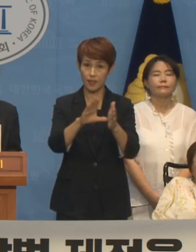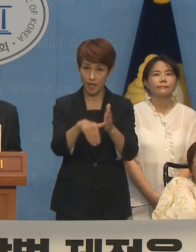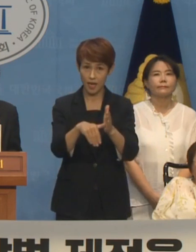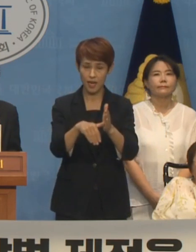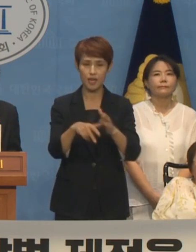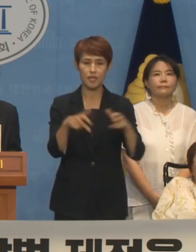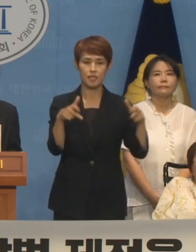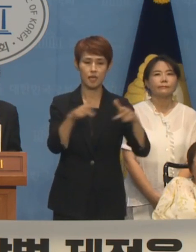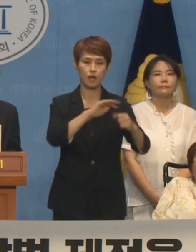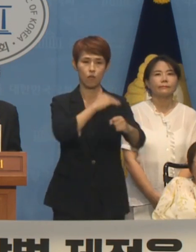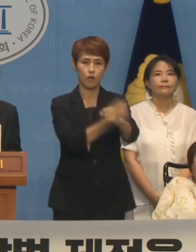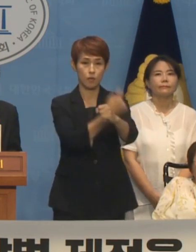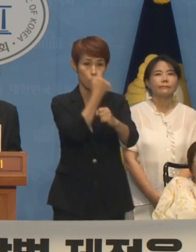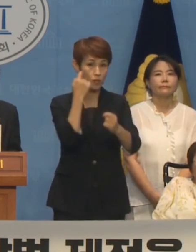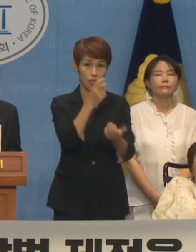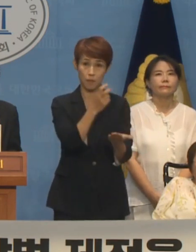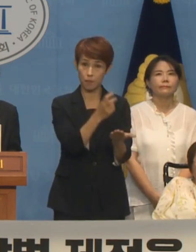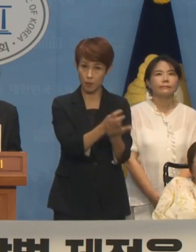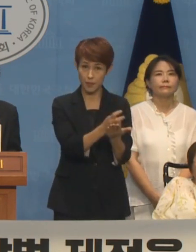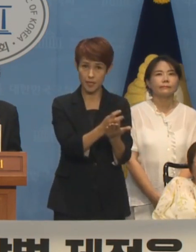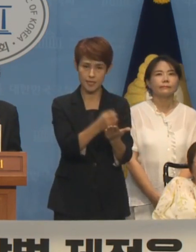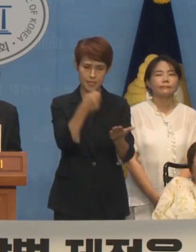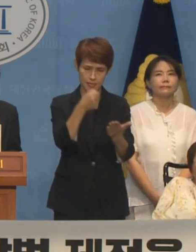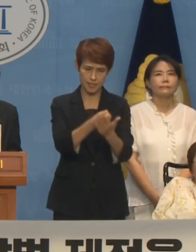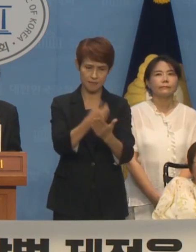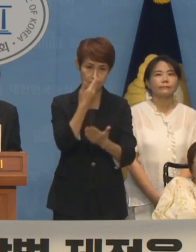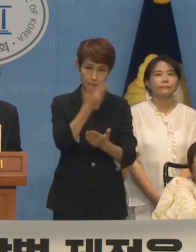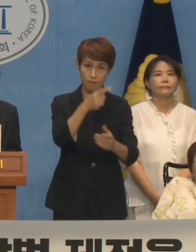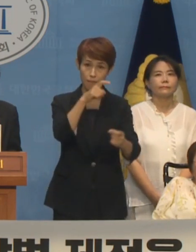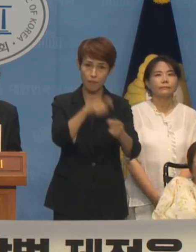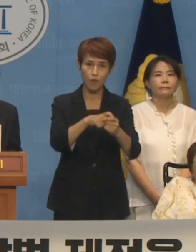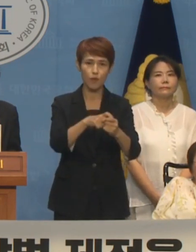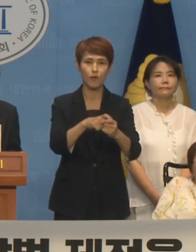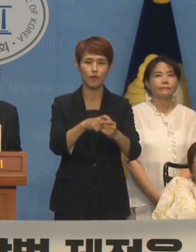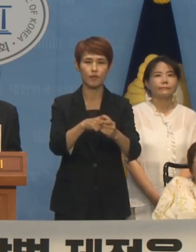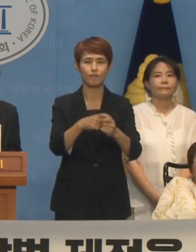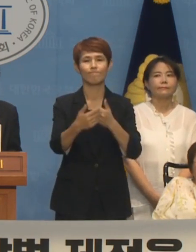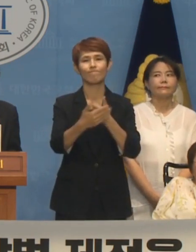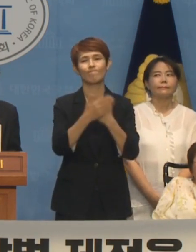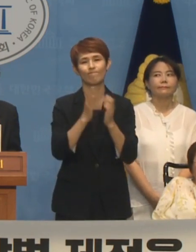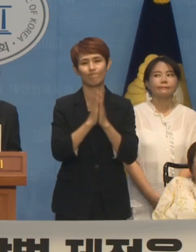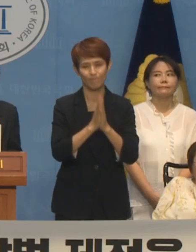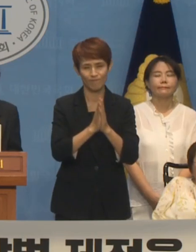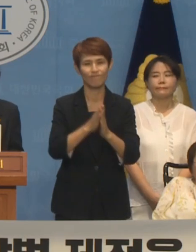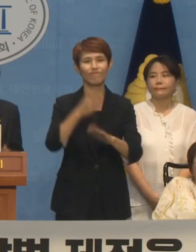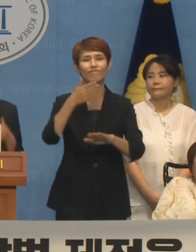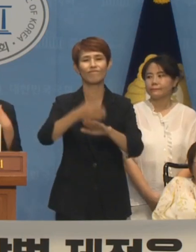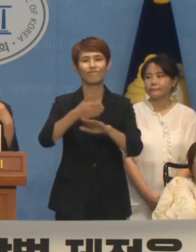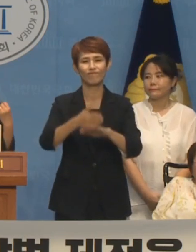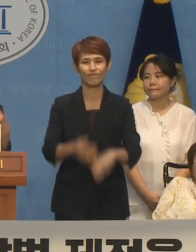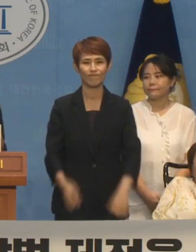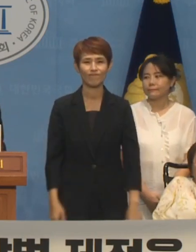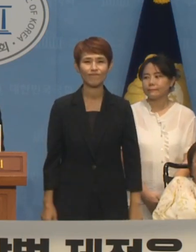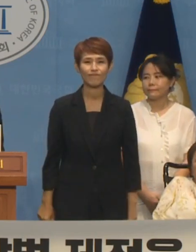장애인 권리보장법이 제정될 수 있도록 함께해 주십시오. 감사합니다.